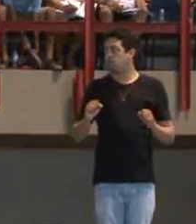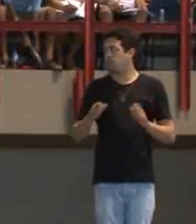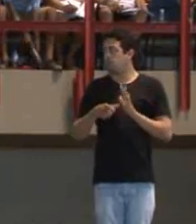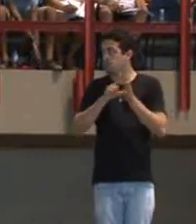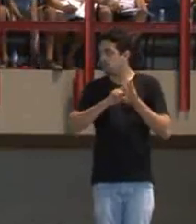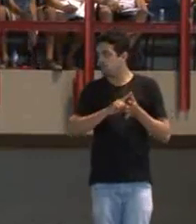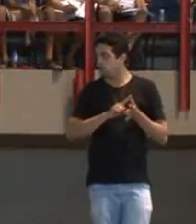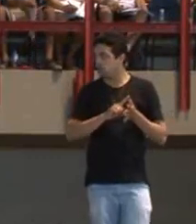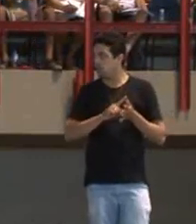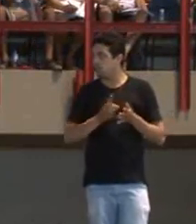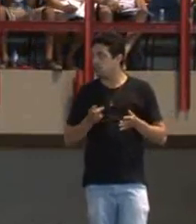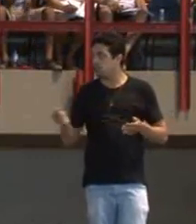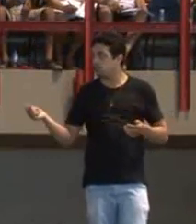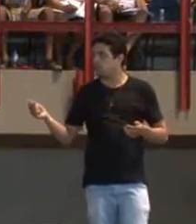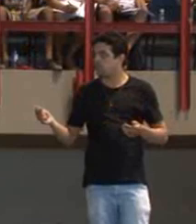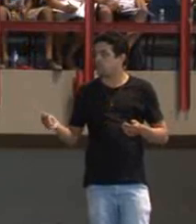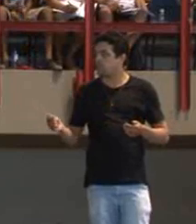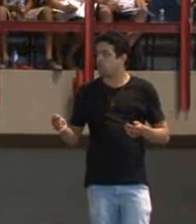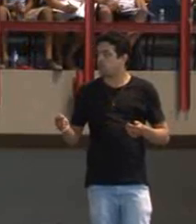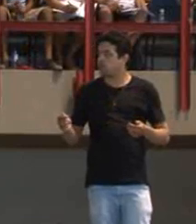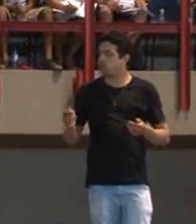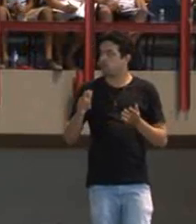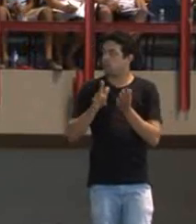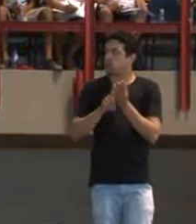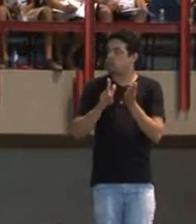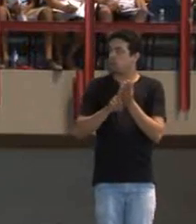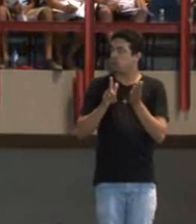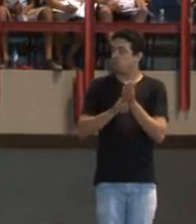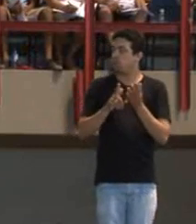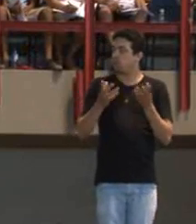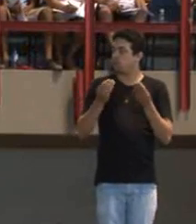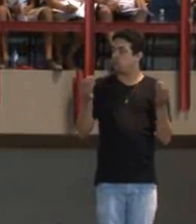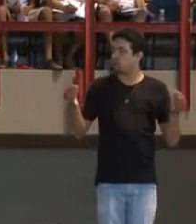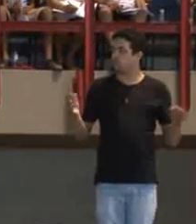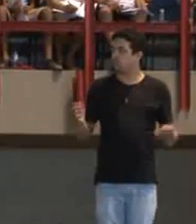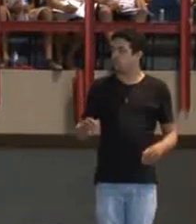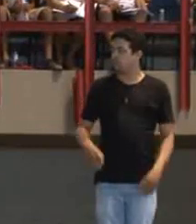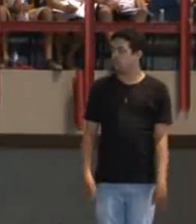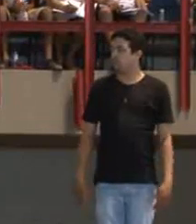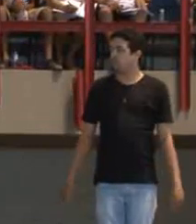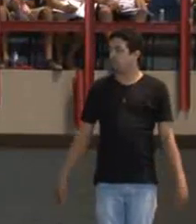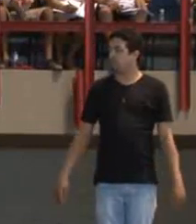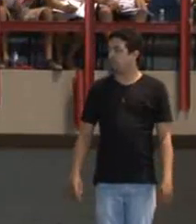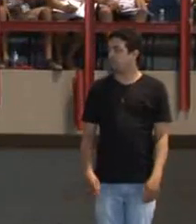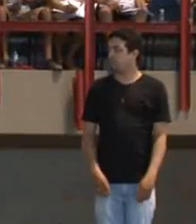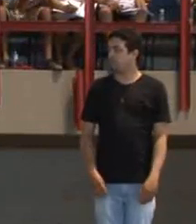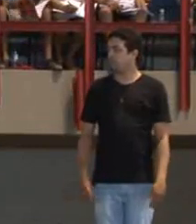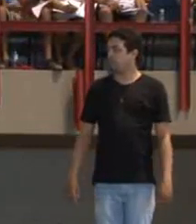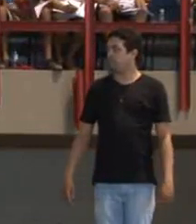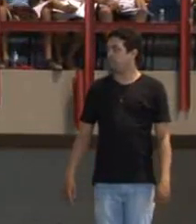aí, antes de eu sair, me entregaram montes de papéis aqui. Rapidez.